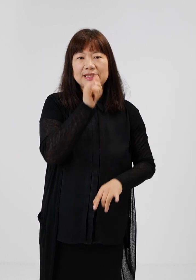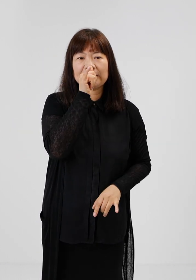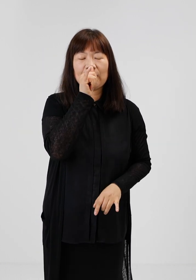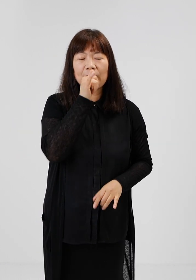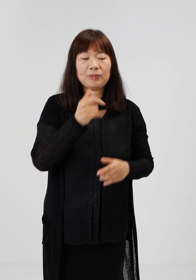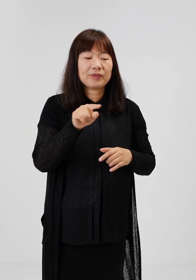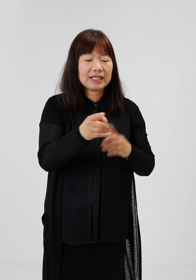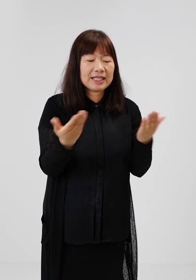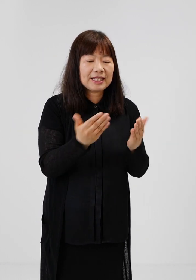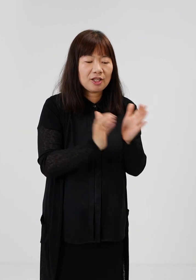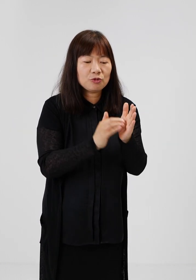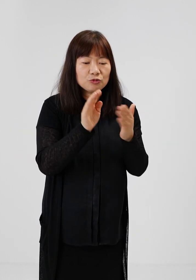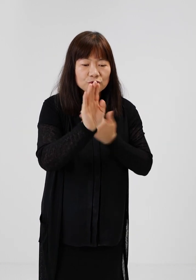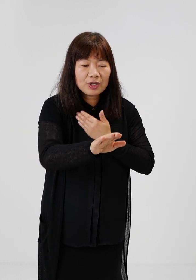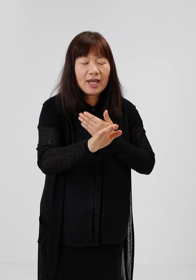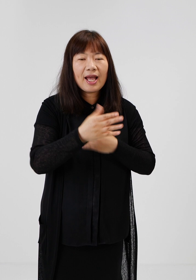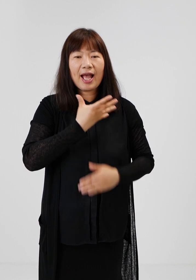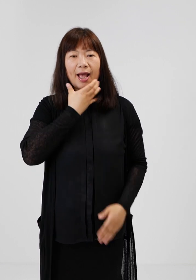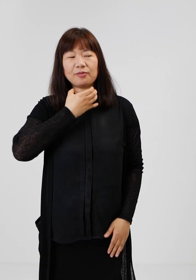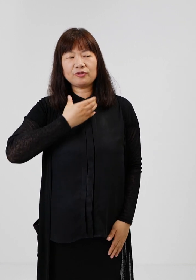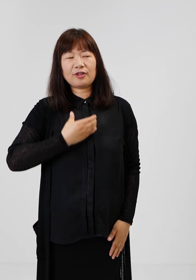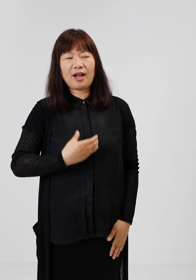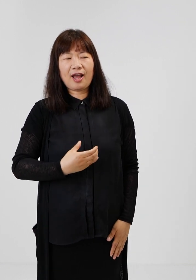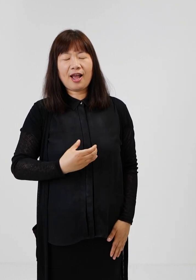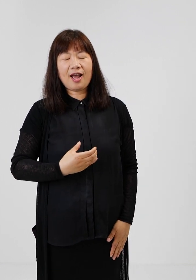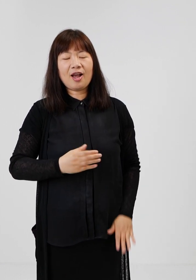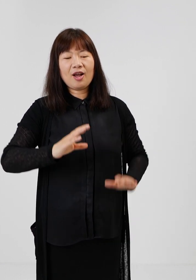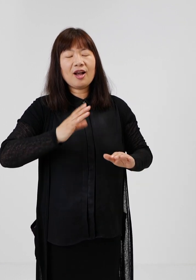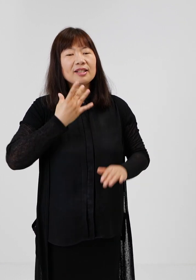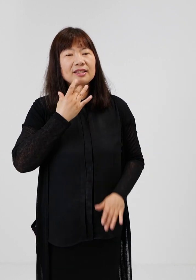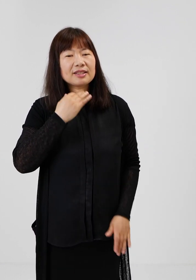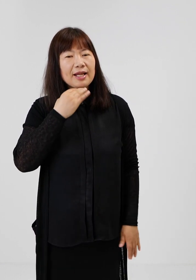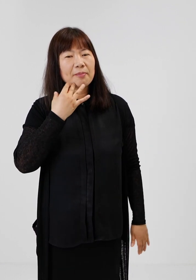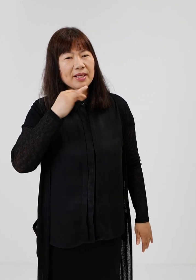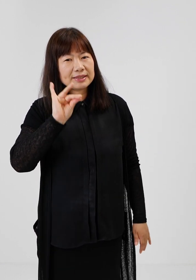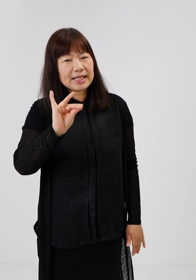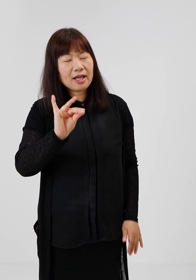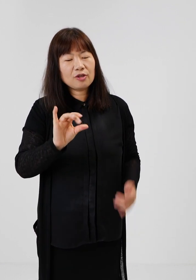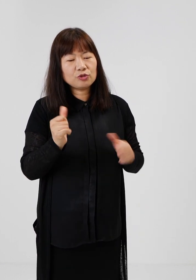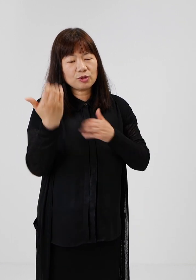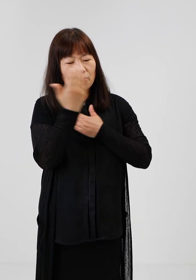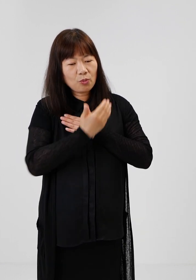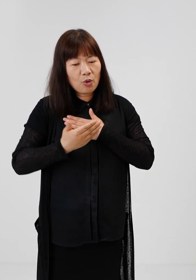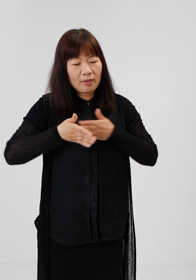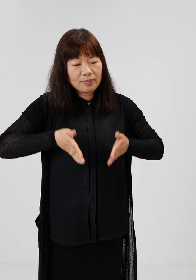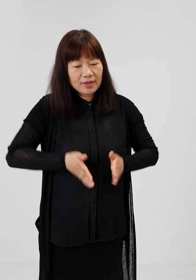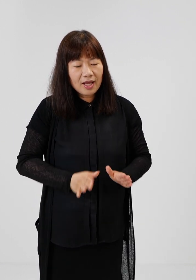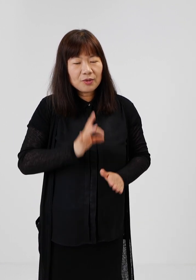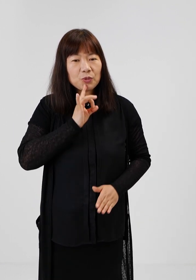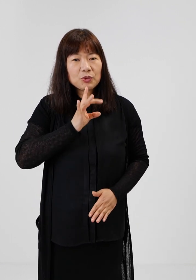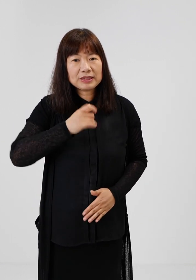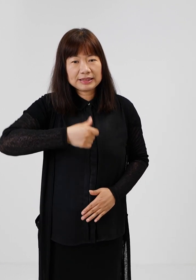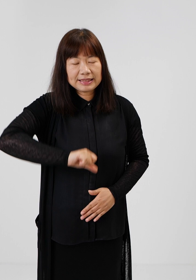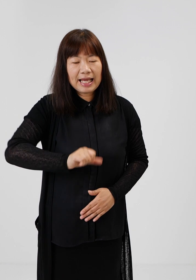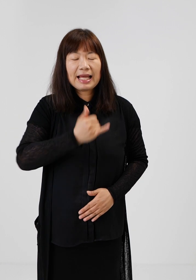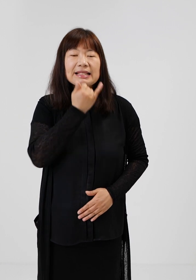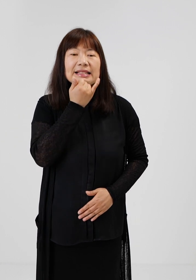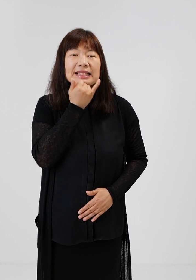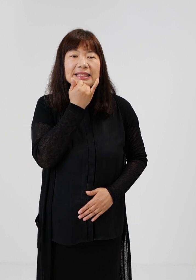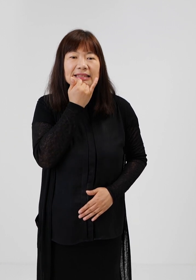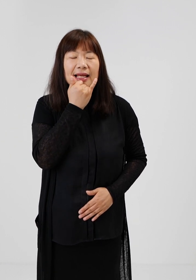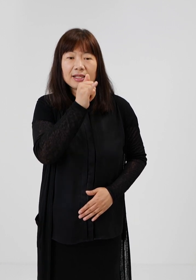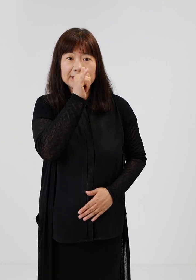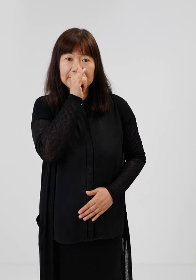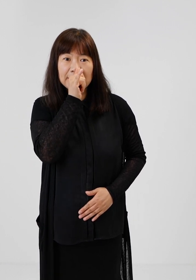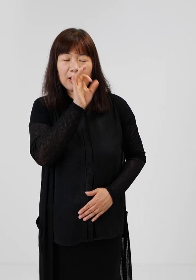후에 이때 아브라함이 100세나 되어서 죽은 몸 같은 데서 난 독자 이삭이 있었어요.